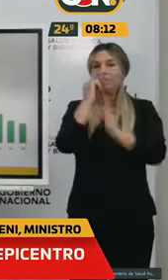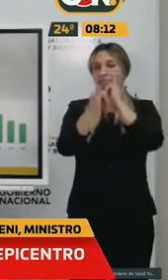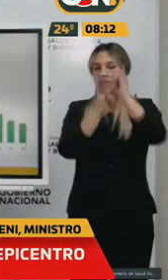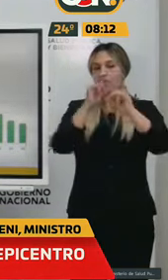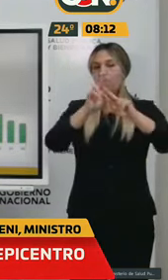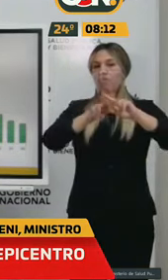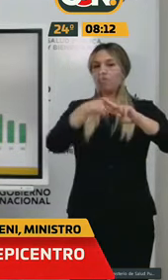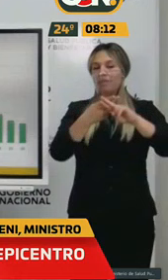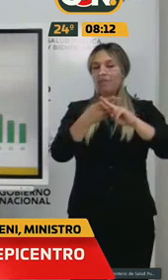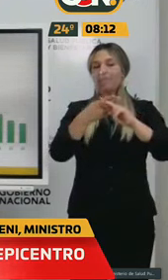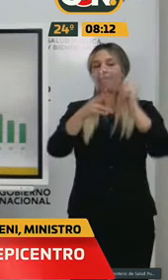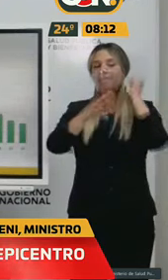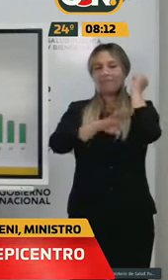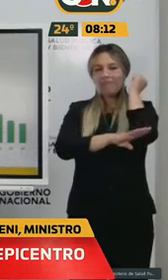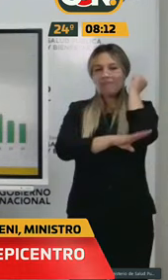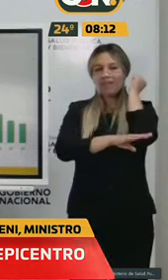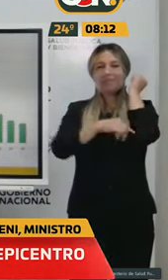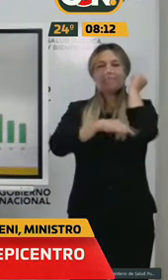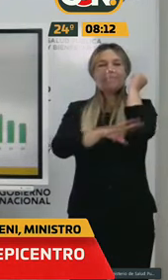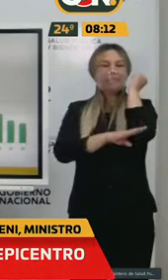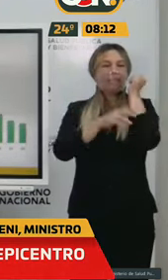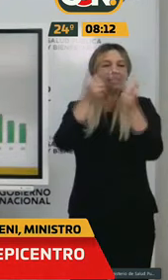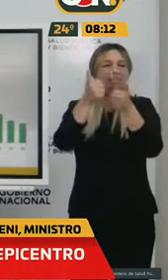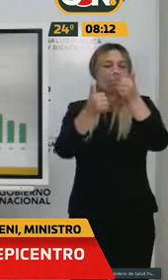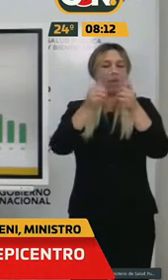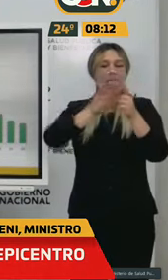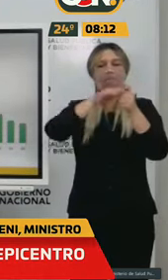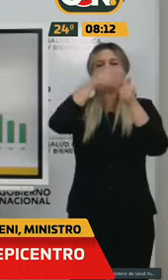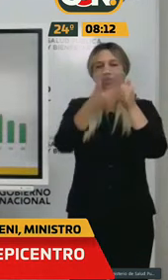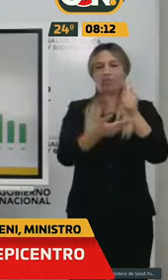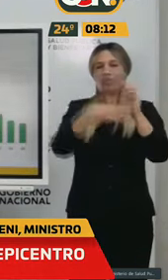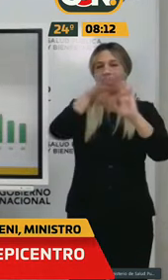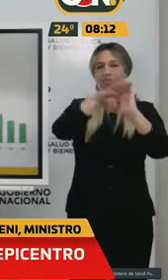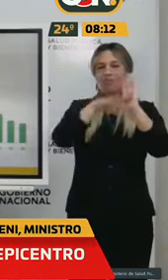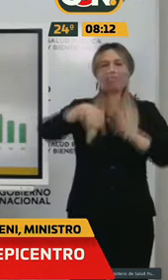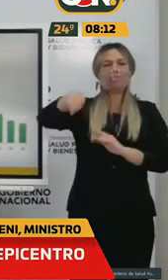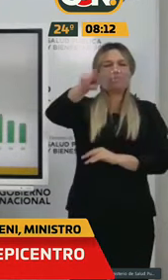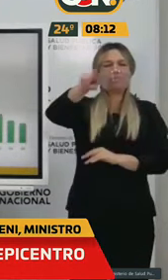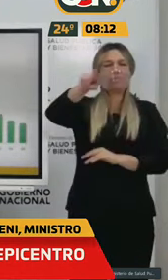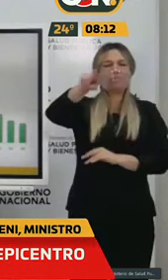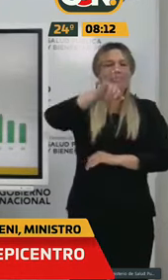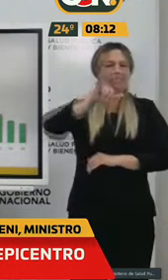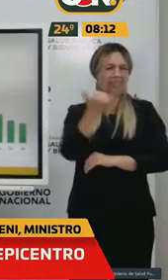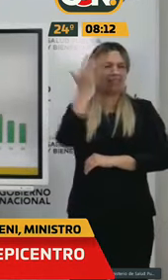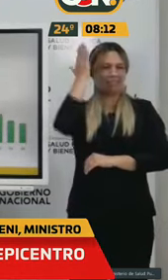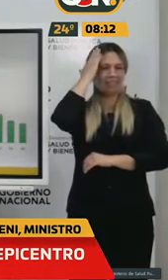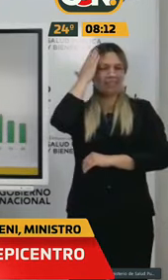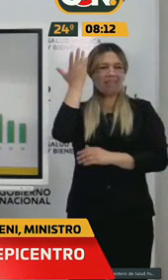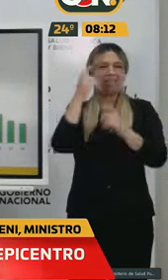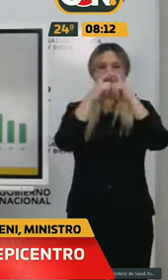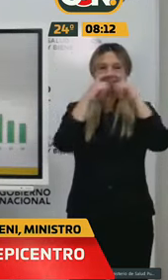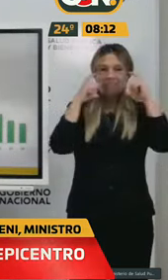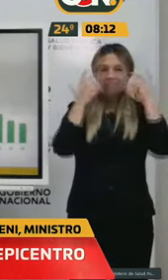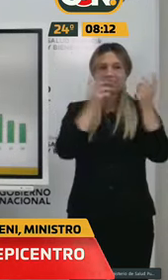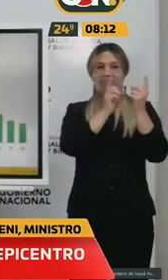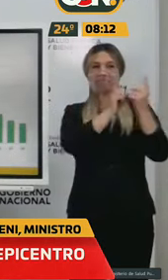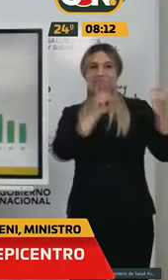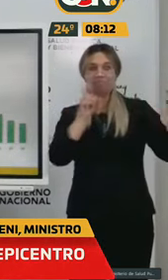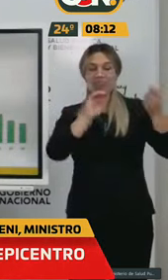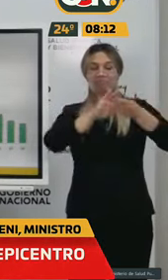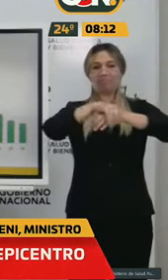la base, ¿verdad? Volver a todas las recomendaciones que conocemos de la mascarilla, la distancia física, el lavado de manos y